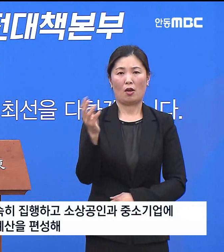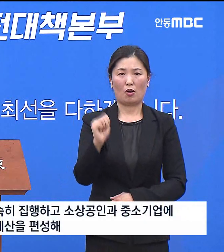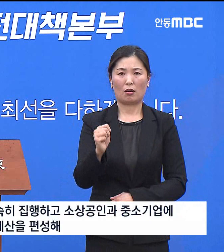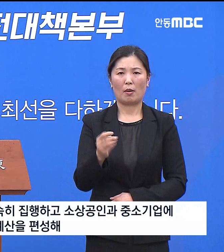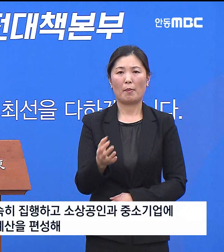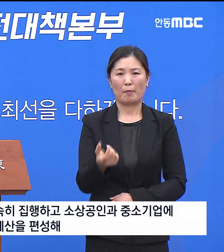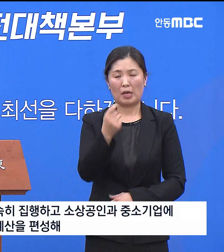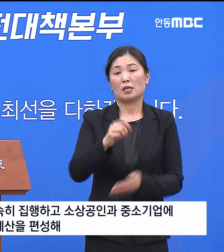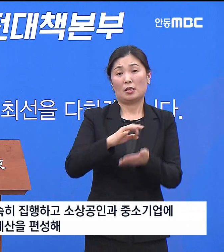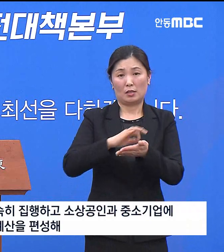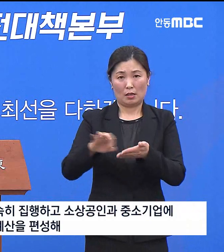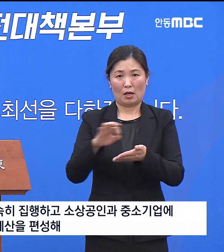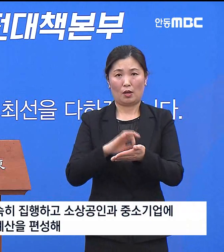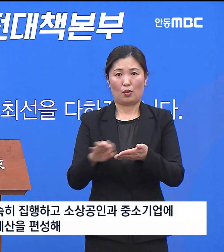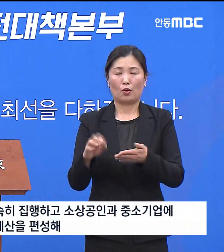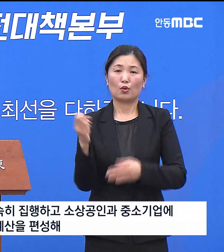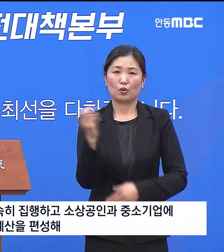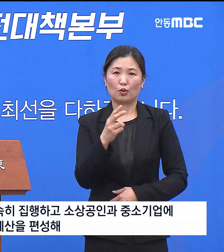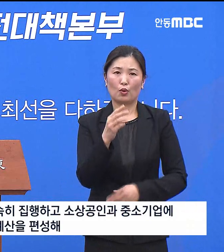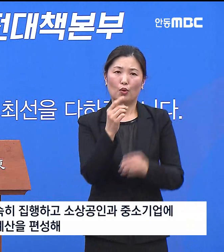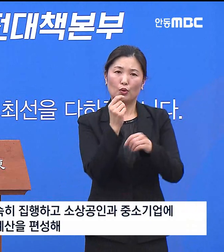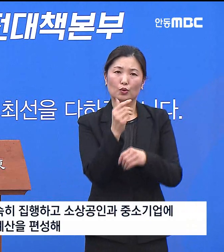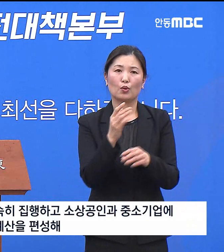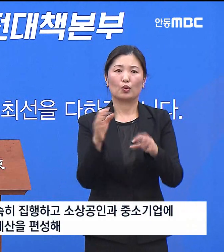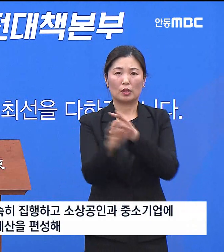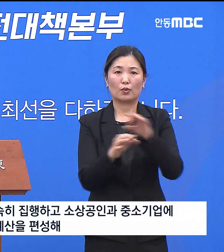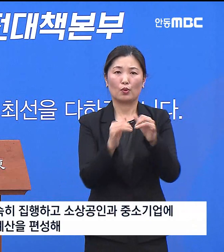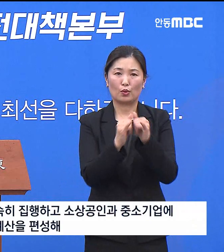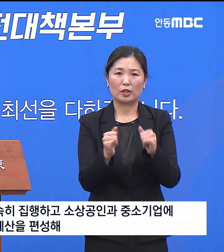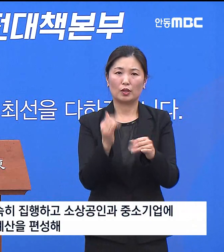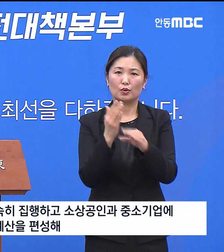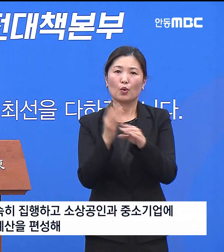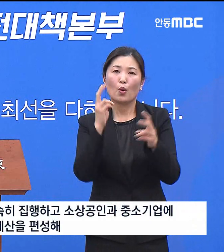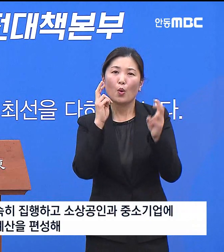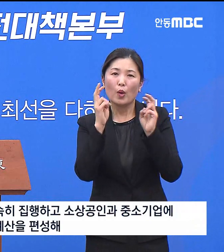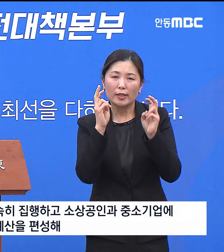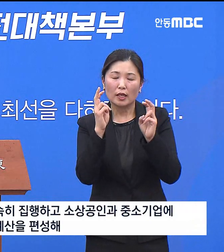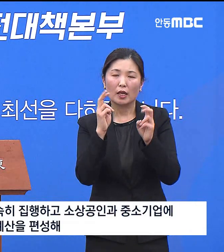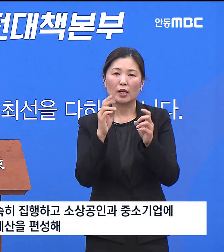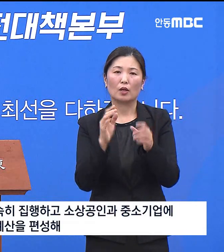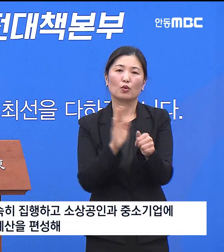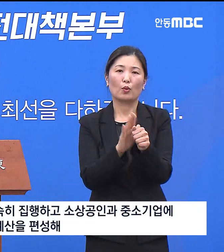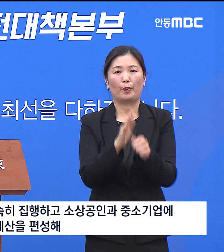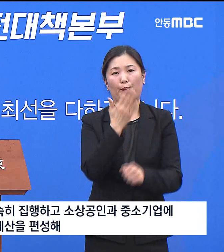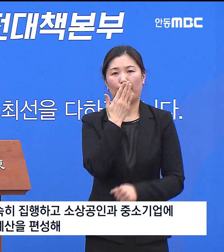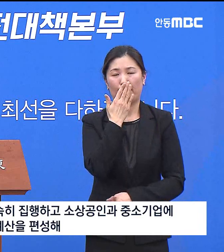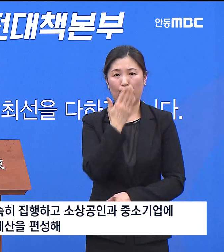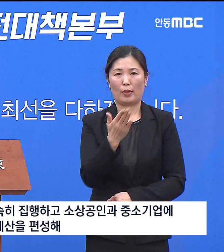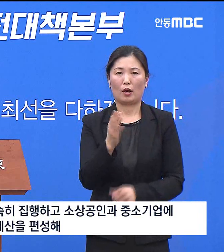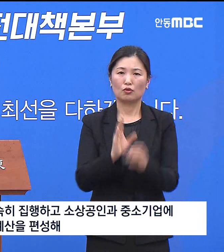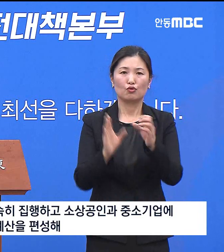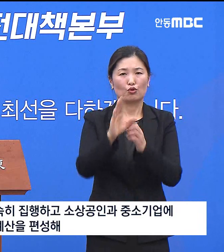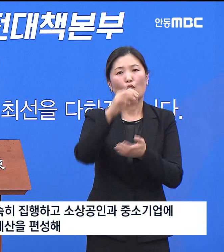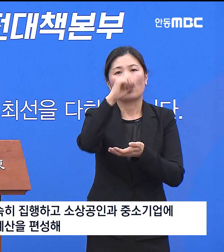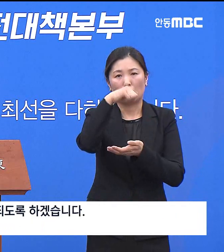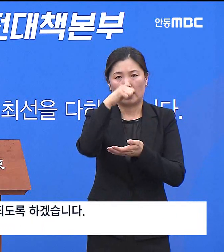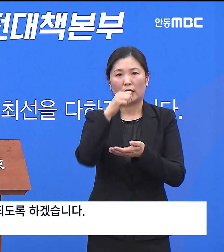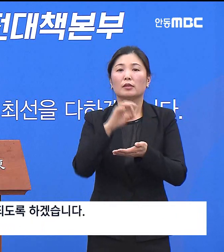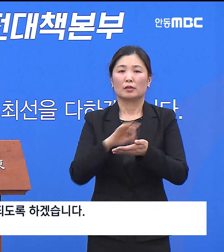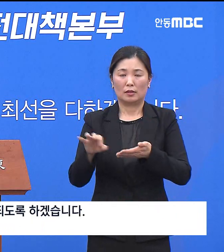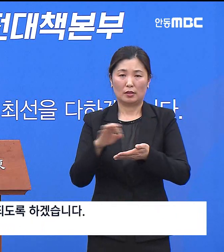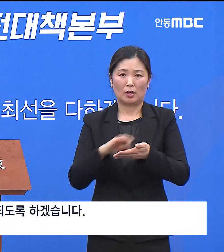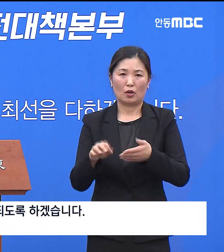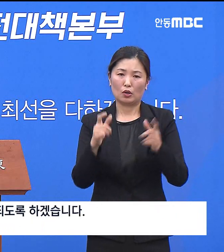원을 신속히 집행하고 또 소상공인과 중소기업에 실질적으로 도움이 되는 추경 예산을